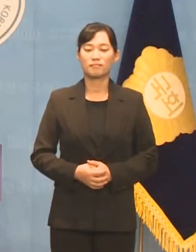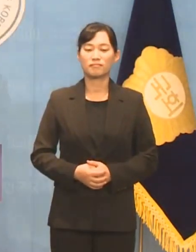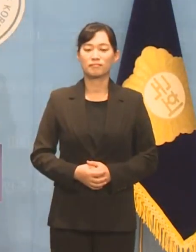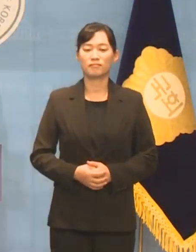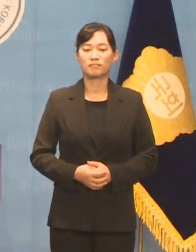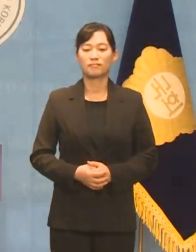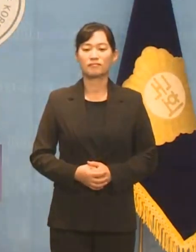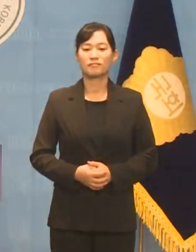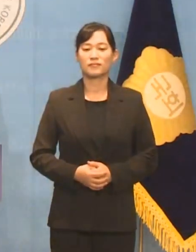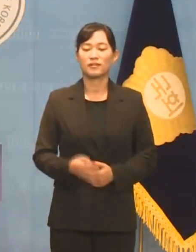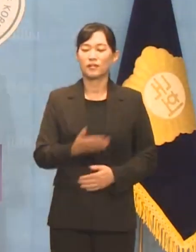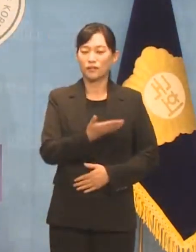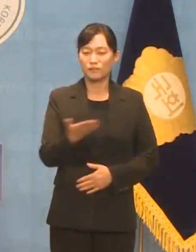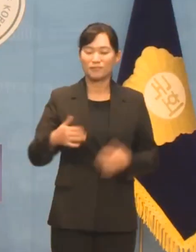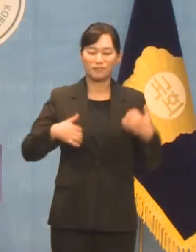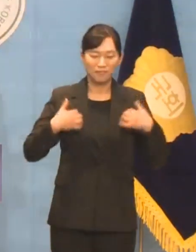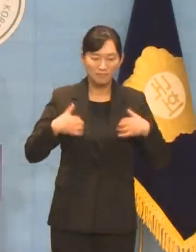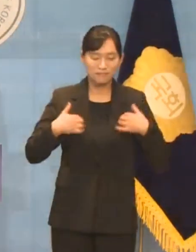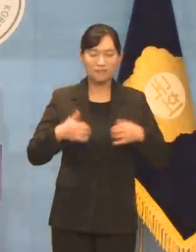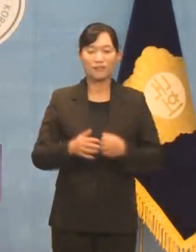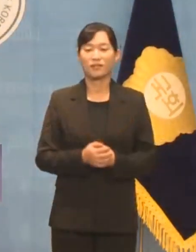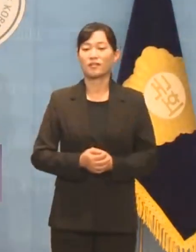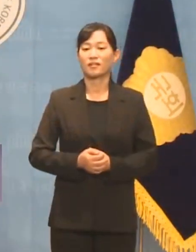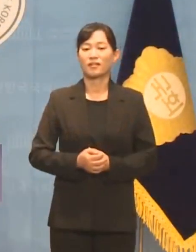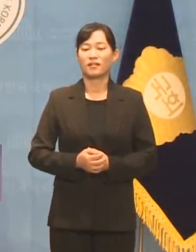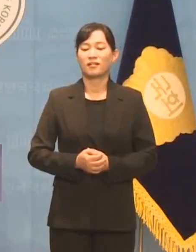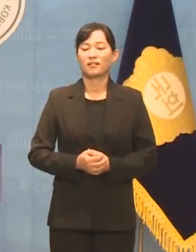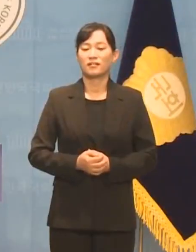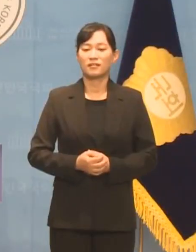예, 언론인 여러분 반갑습니다. 제가